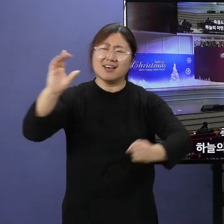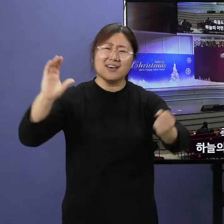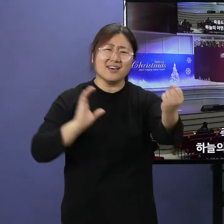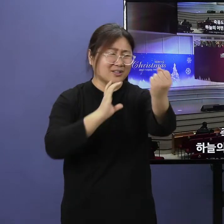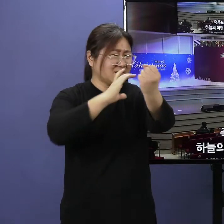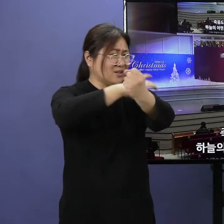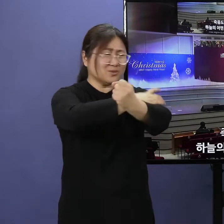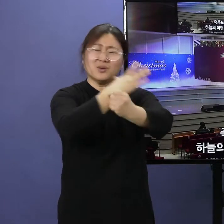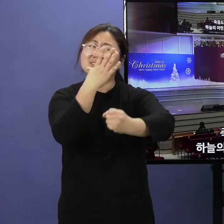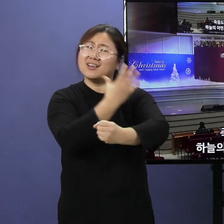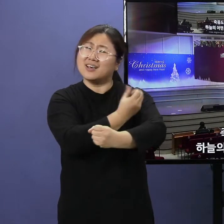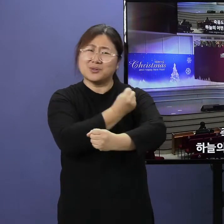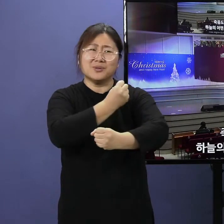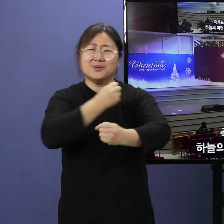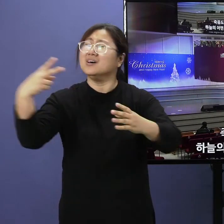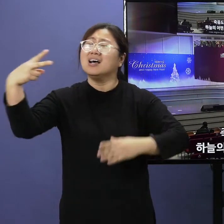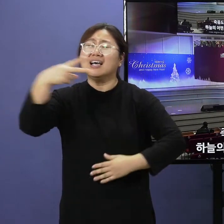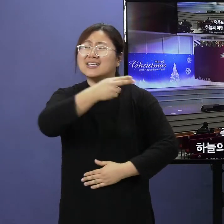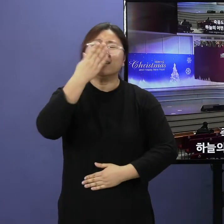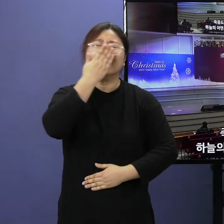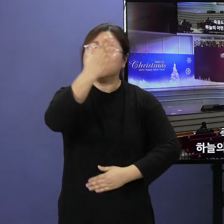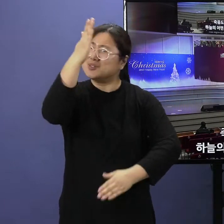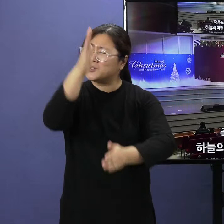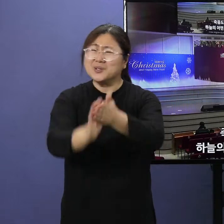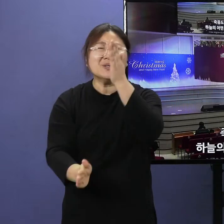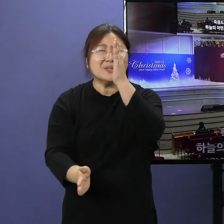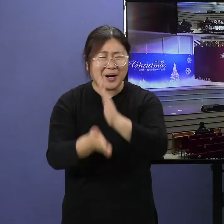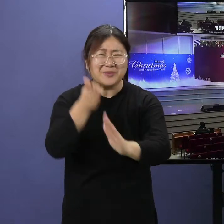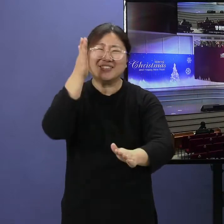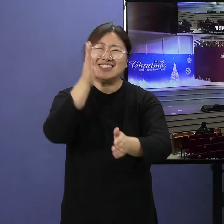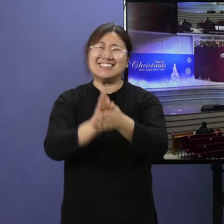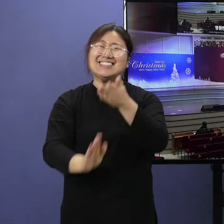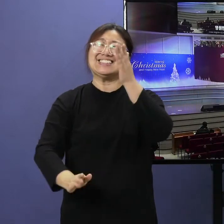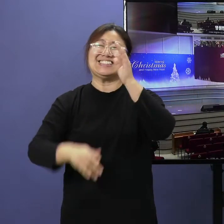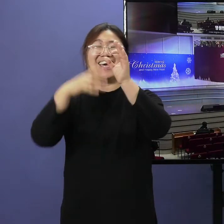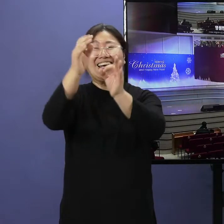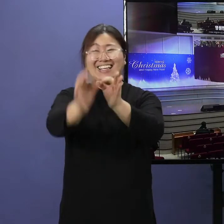하늘의 어떤 권세도 끊을 수 없는